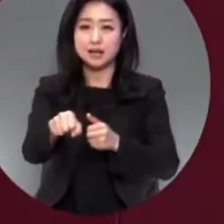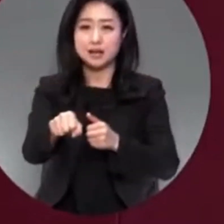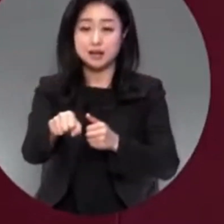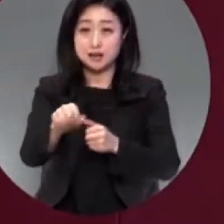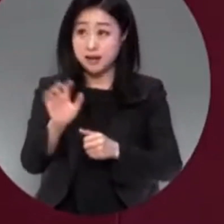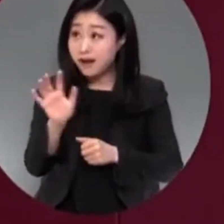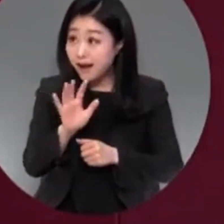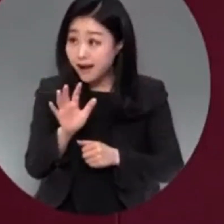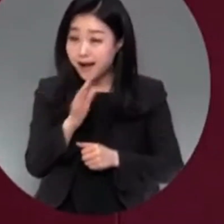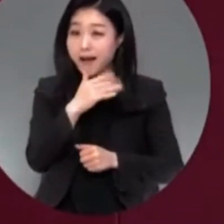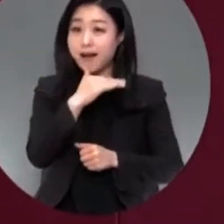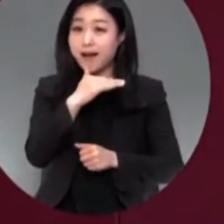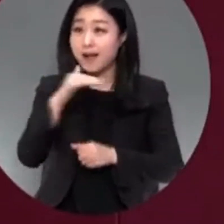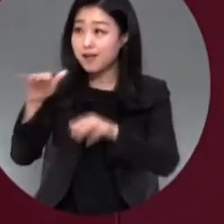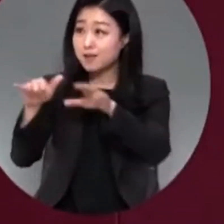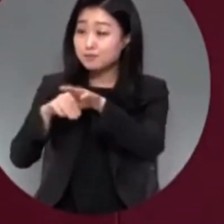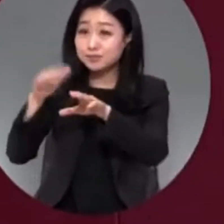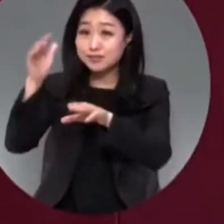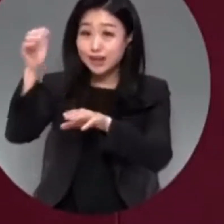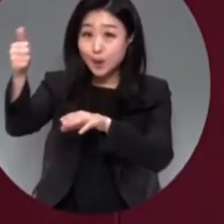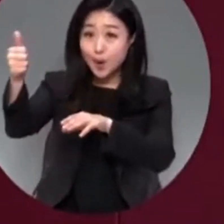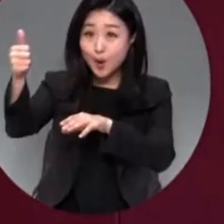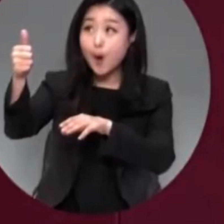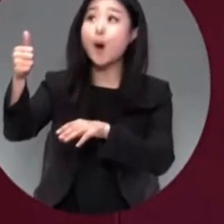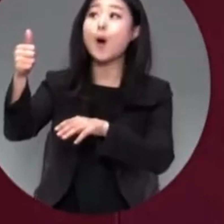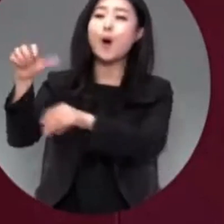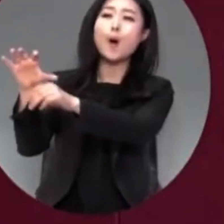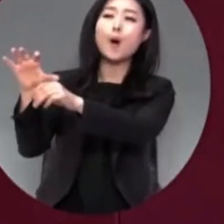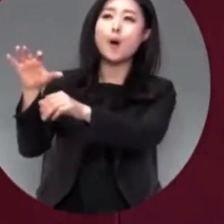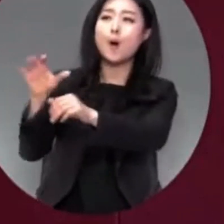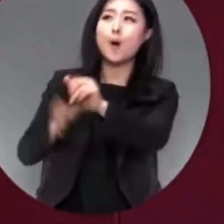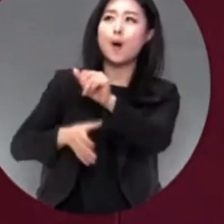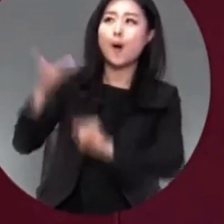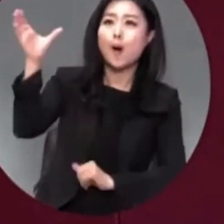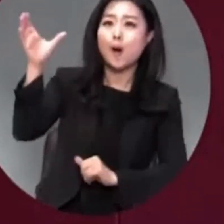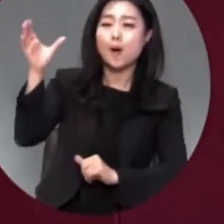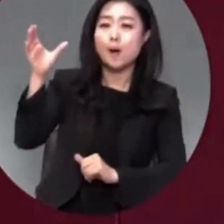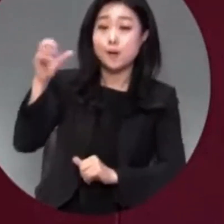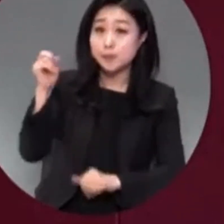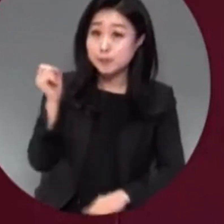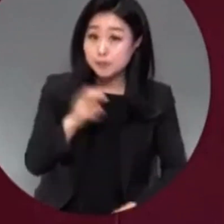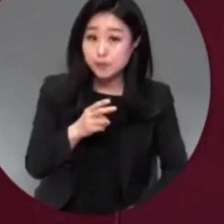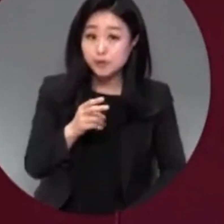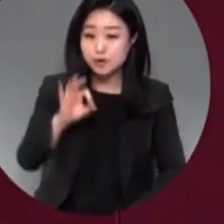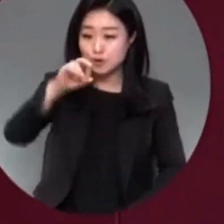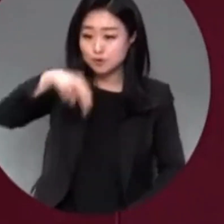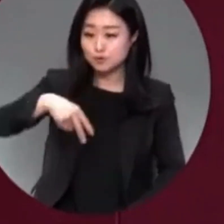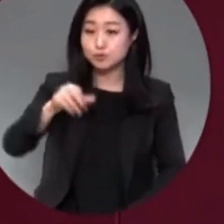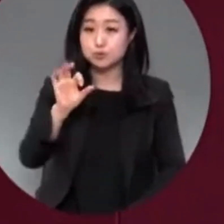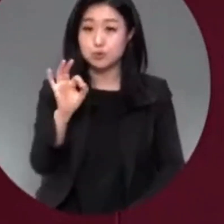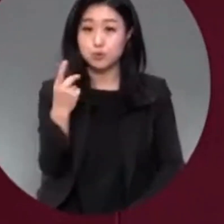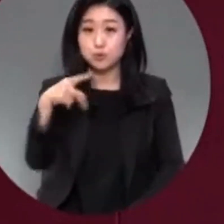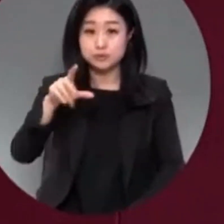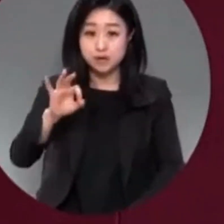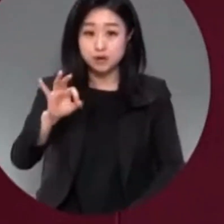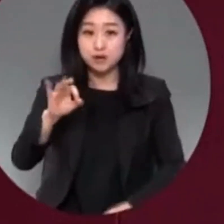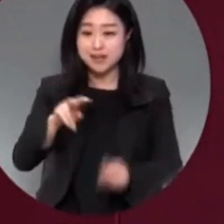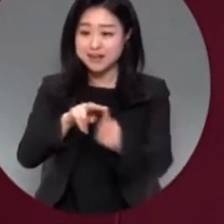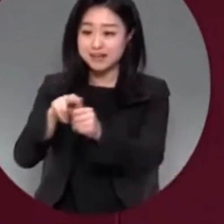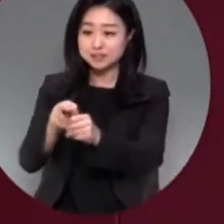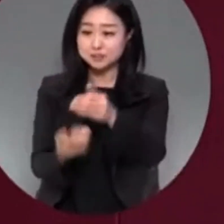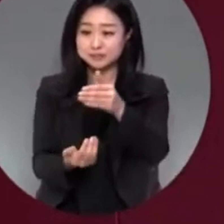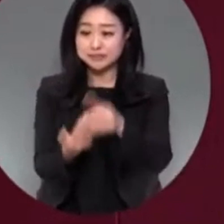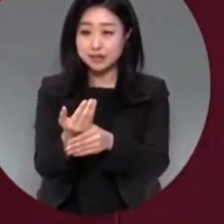인식하자 검찰총장의 사과문에 잉크가 채 마르기도 전에 간첩 조작 사건의 당사자 유우성 씨의 과거 사건을 다시 들춰내